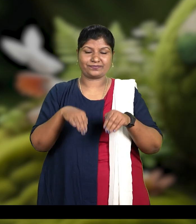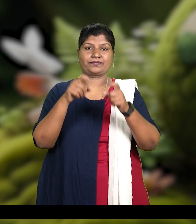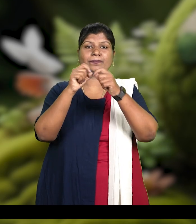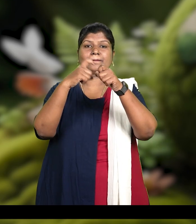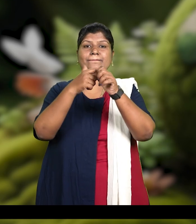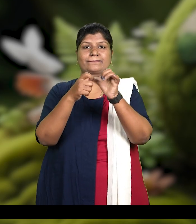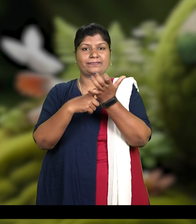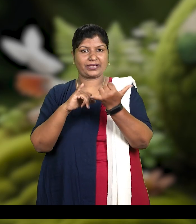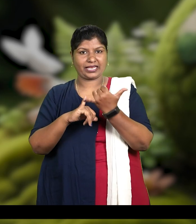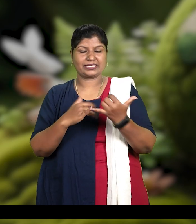जंगली म्हशी,